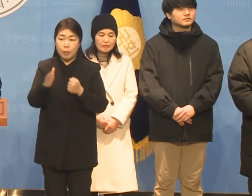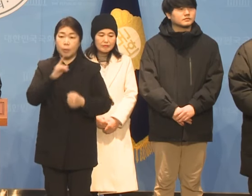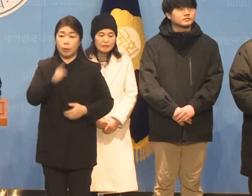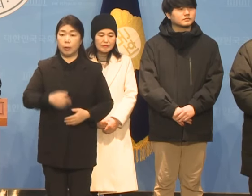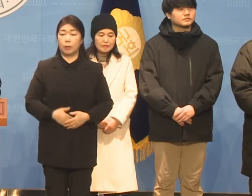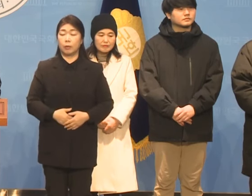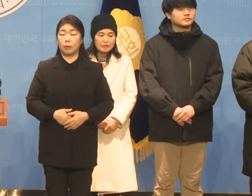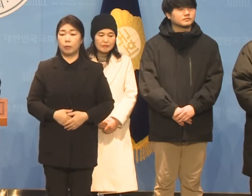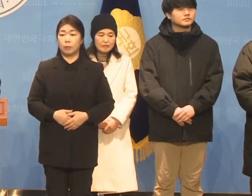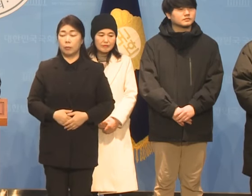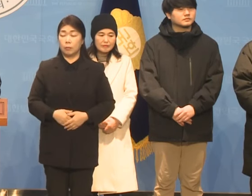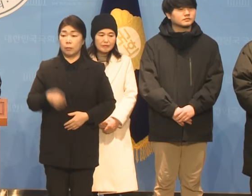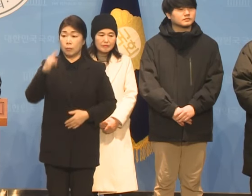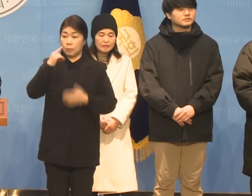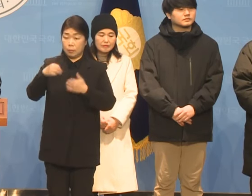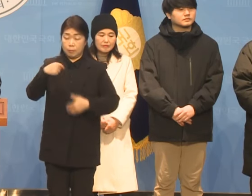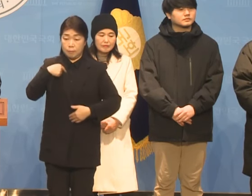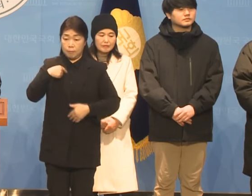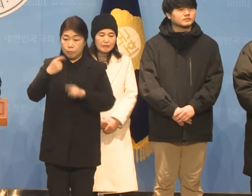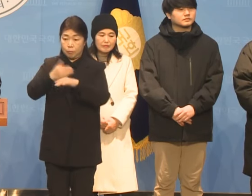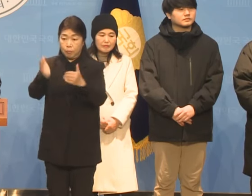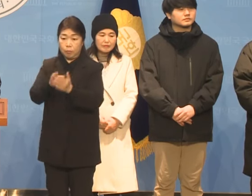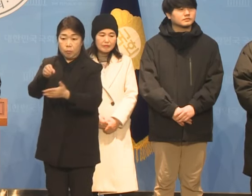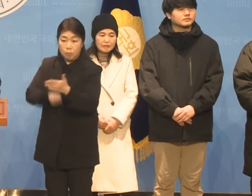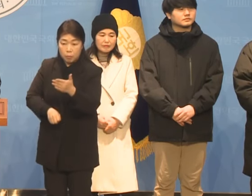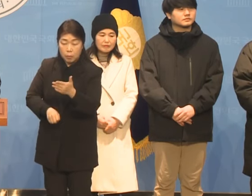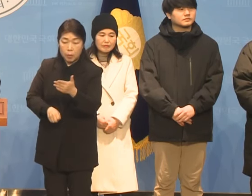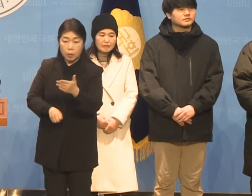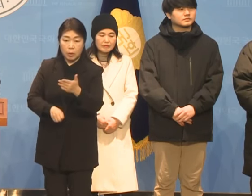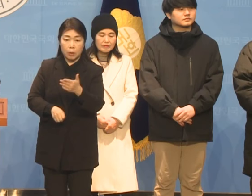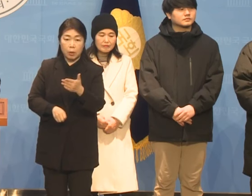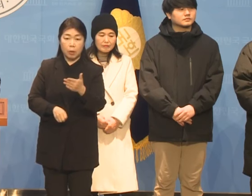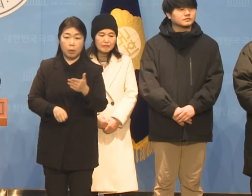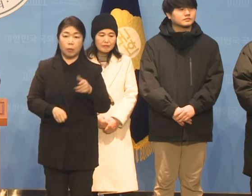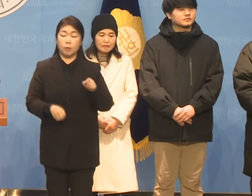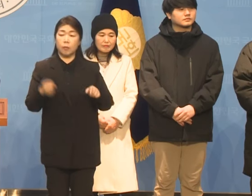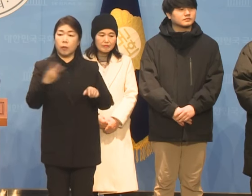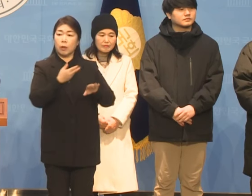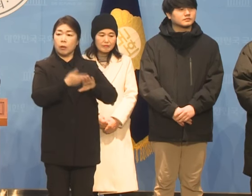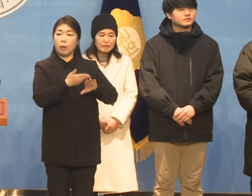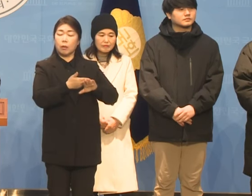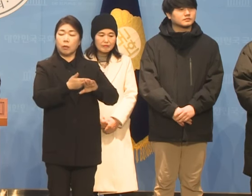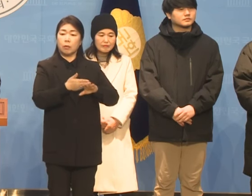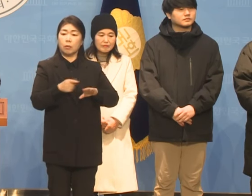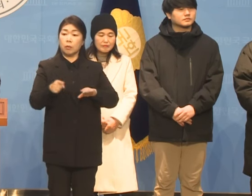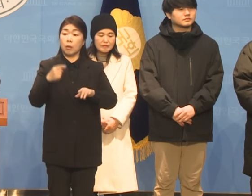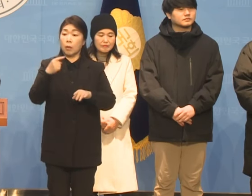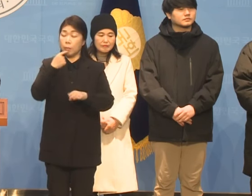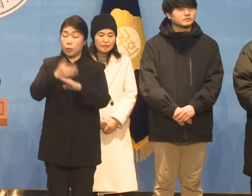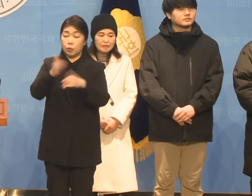탈당해서 다른 당에서 당선되어 국회의원을 지내고 온 경우에도 검증을 통과시켜주고